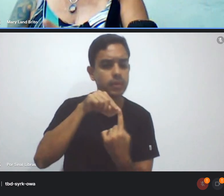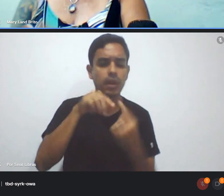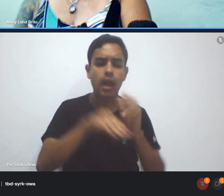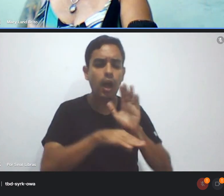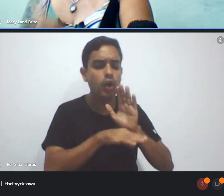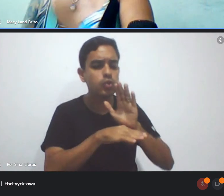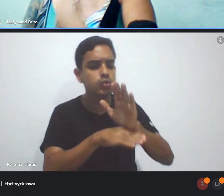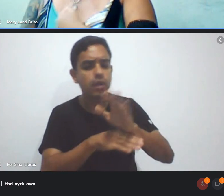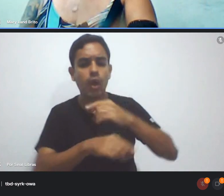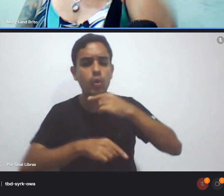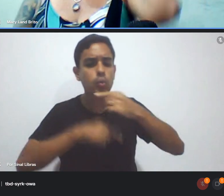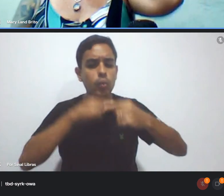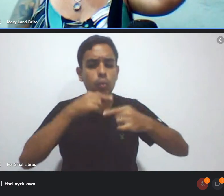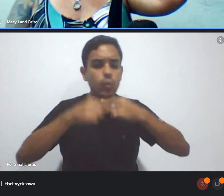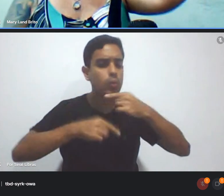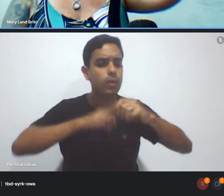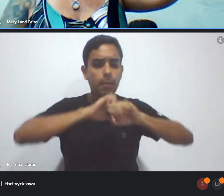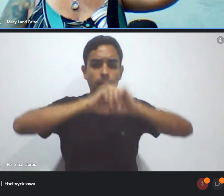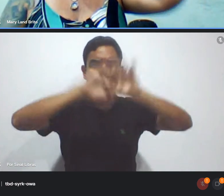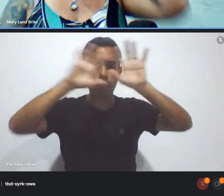pessoal vem até aqui,